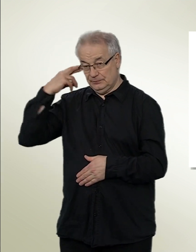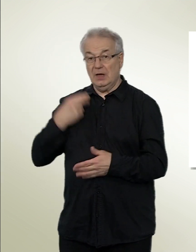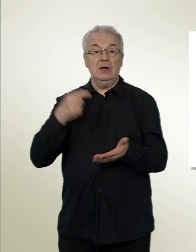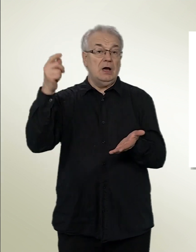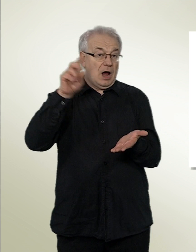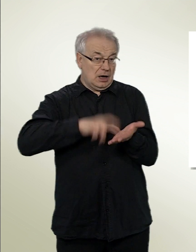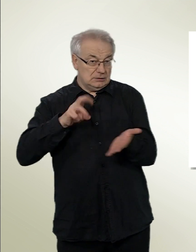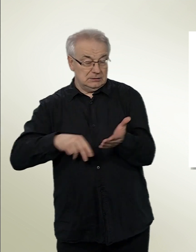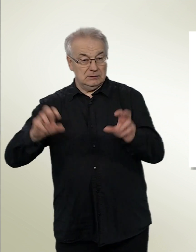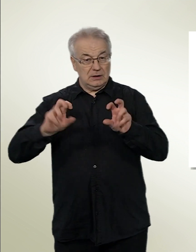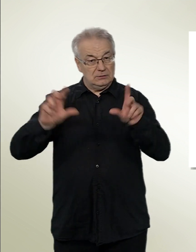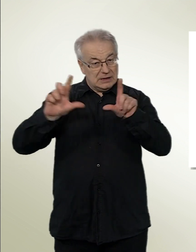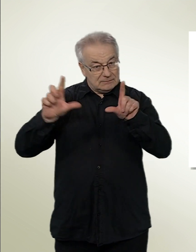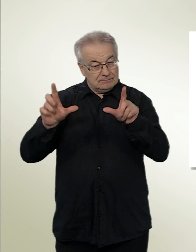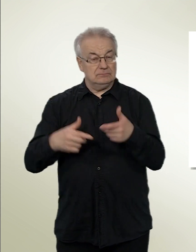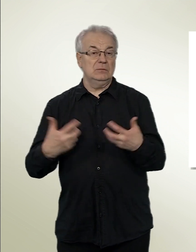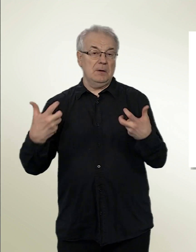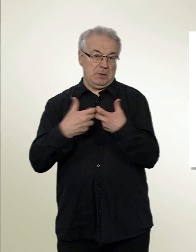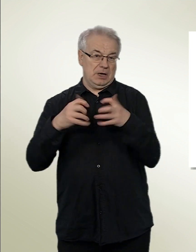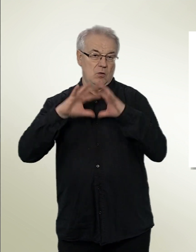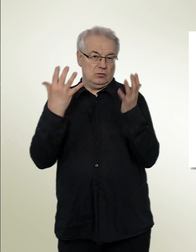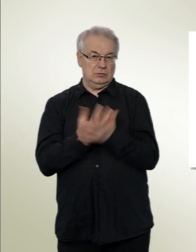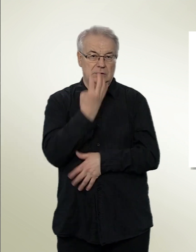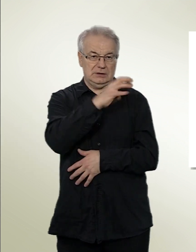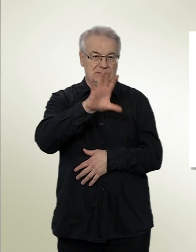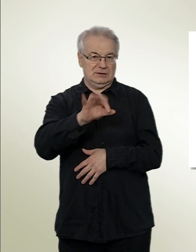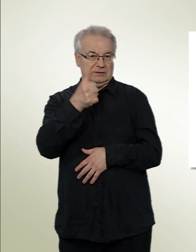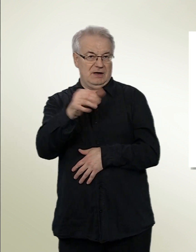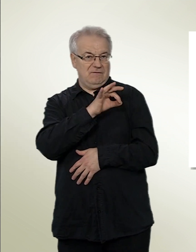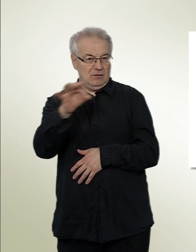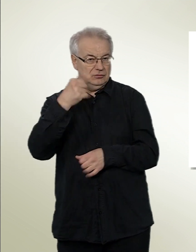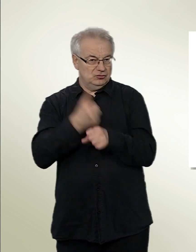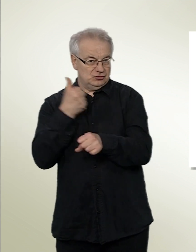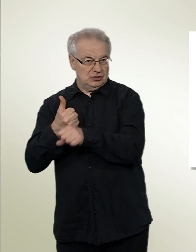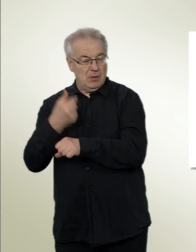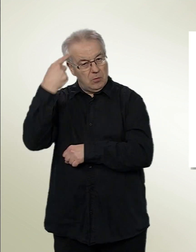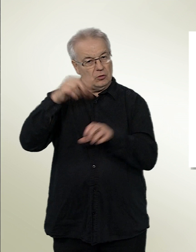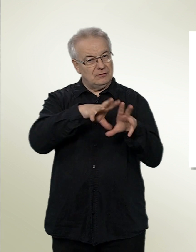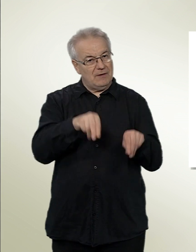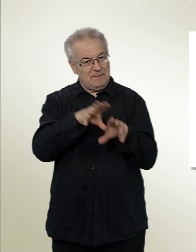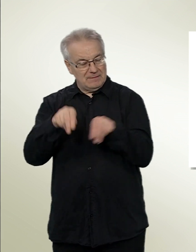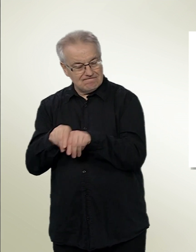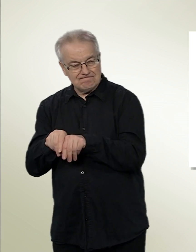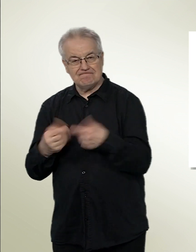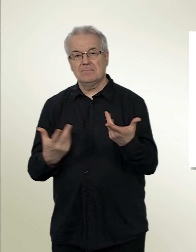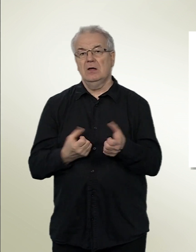la radio et la télévision coûte aujourd'hui 451 francs par an et par ménage. La plus grande partie de cet